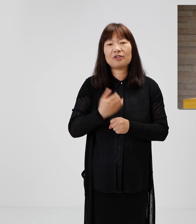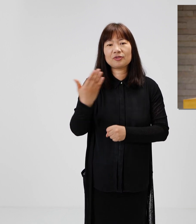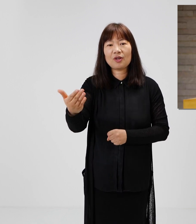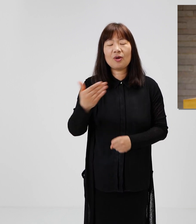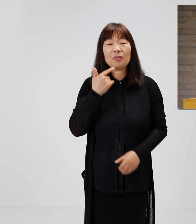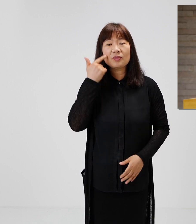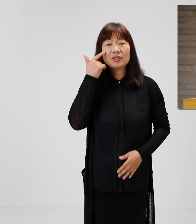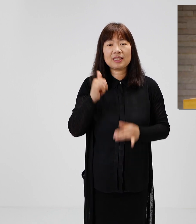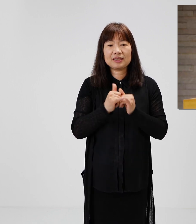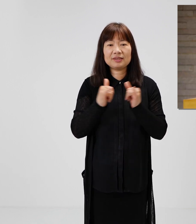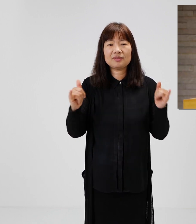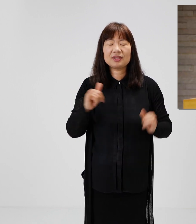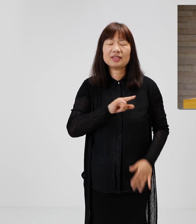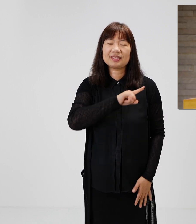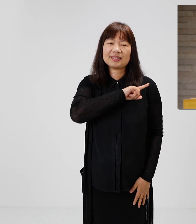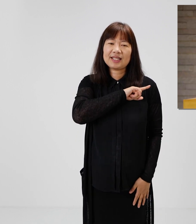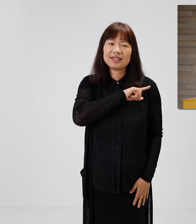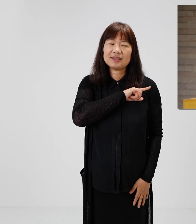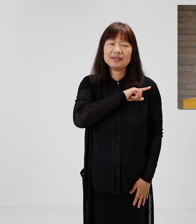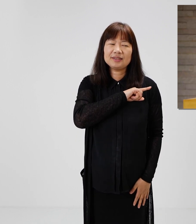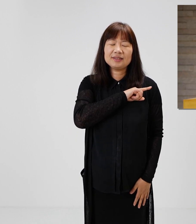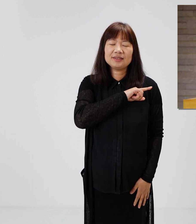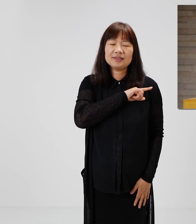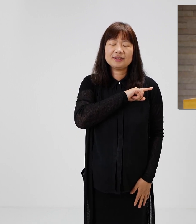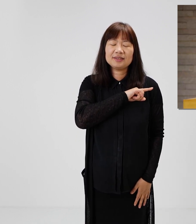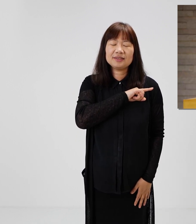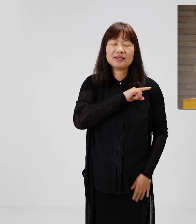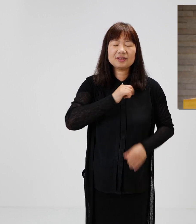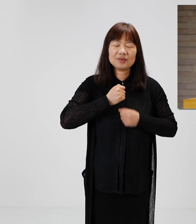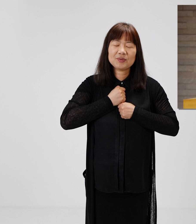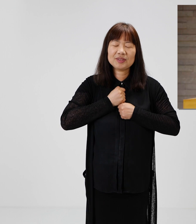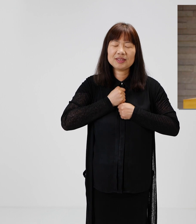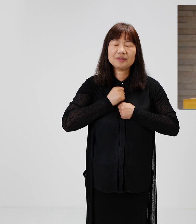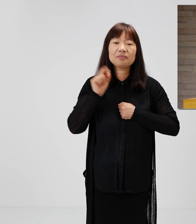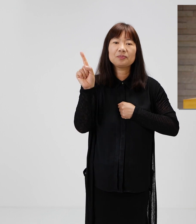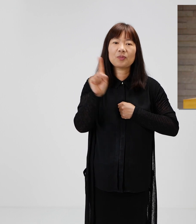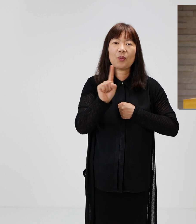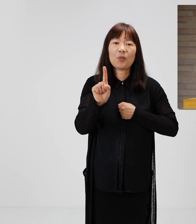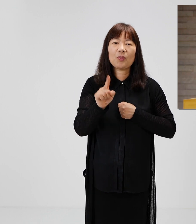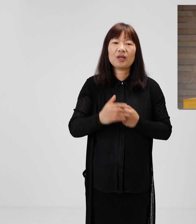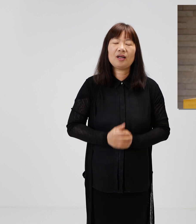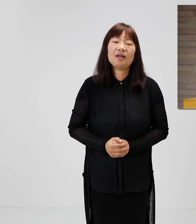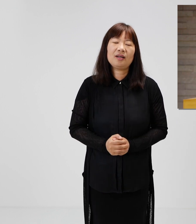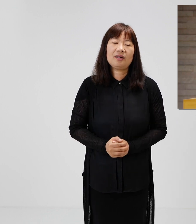목회자들이 제일 그 균형을 잡고 조심해야 될 게 뭐냐면